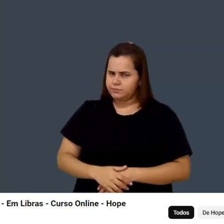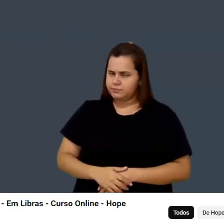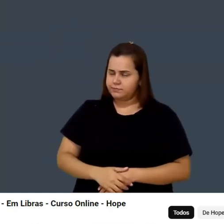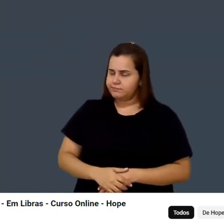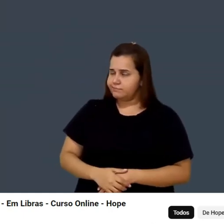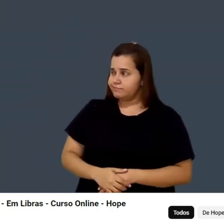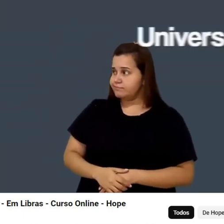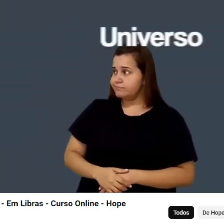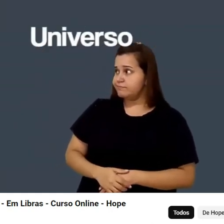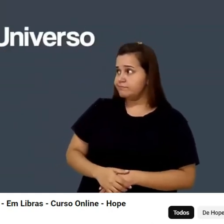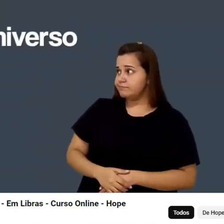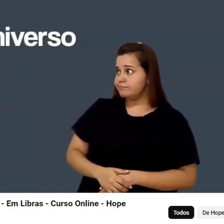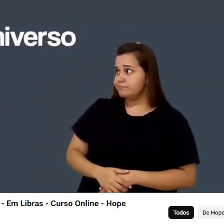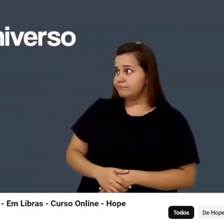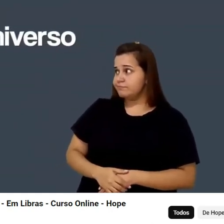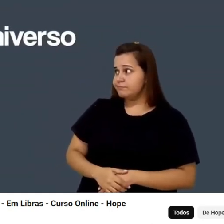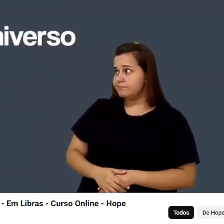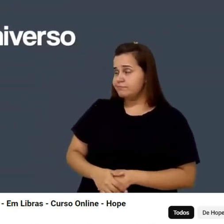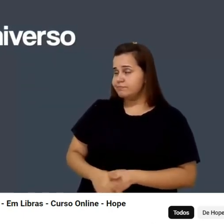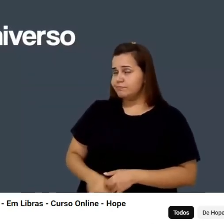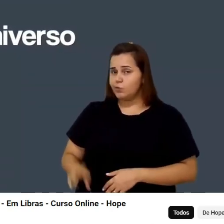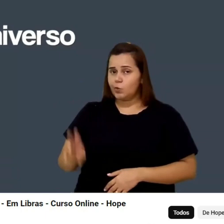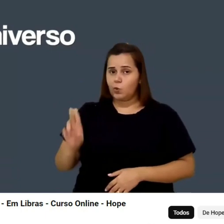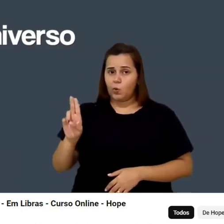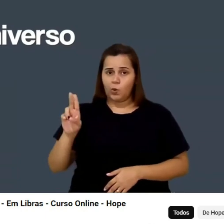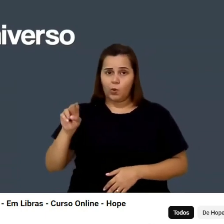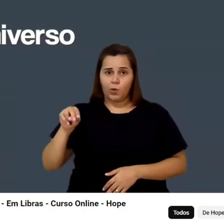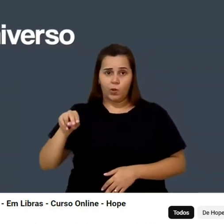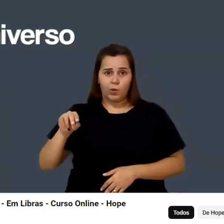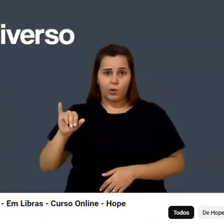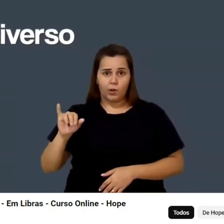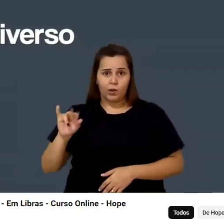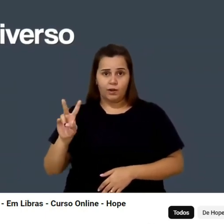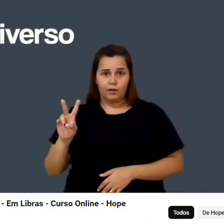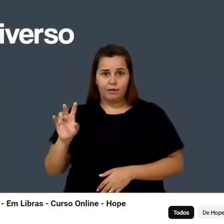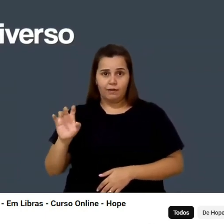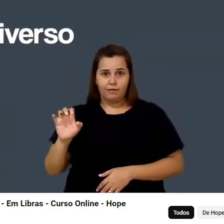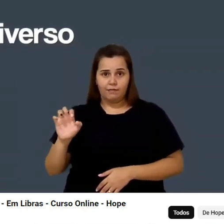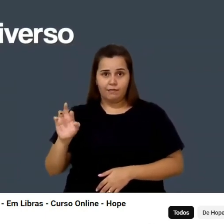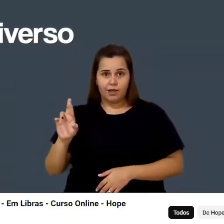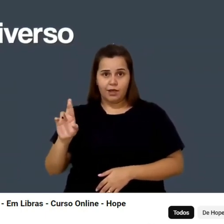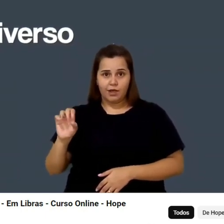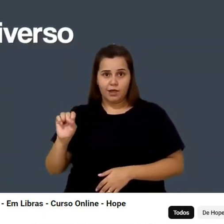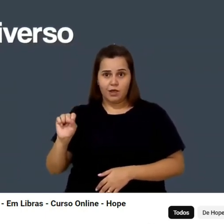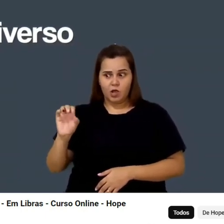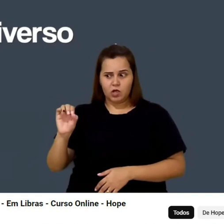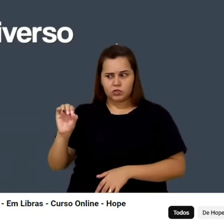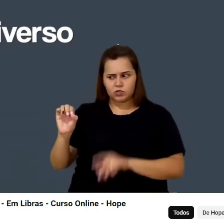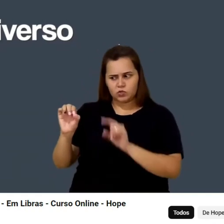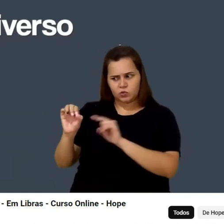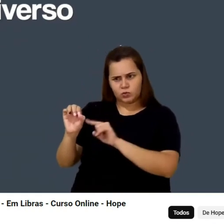como Deus fez o universo. Você conhece essa palavra,